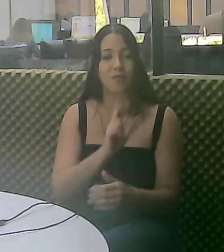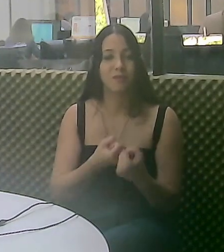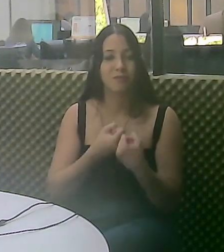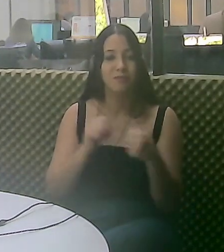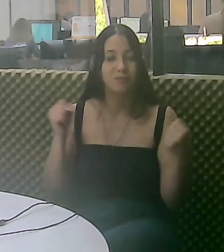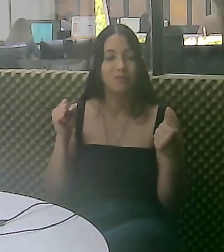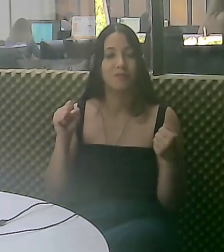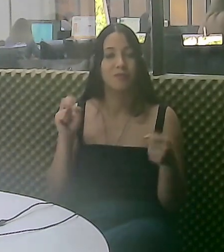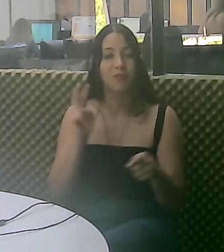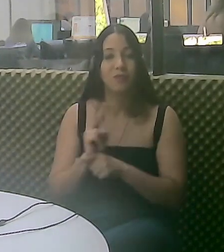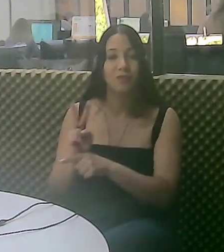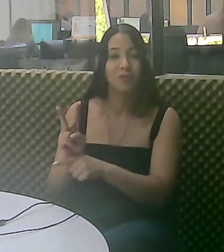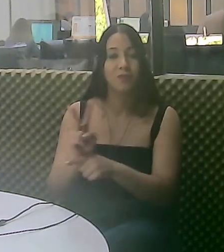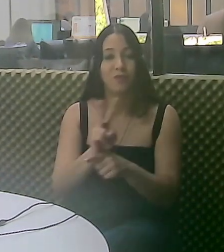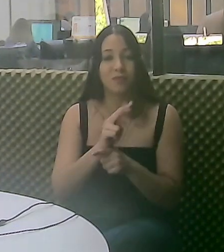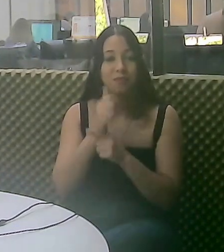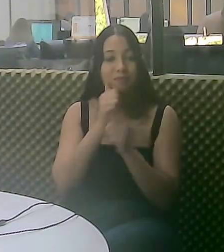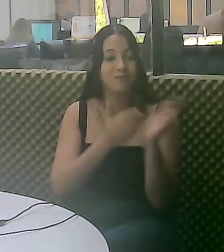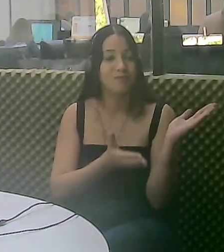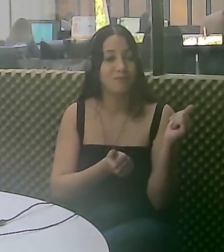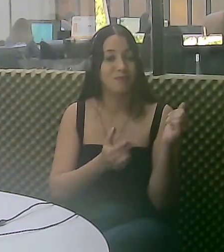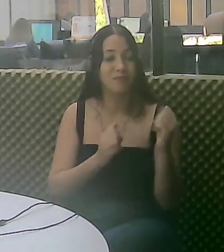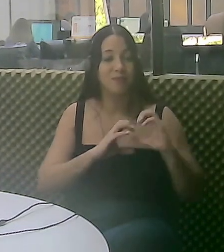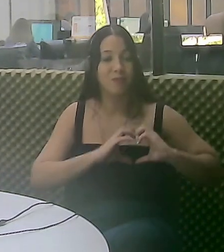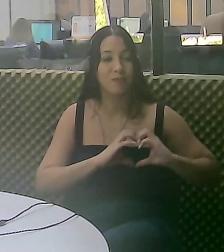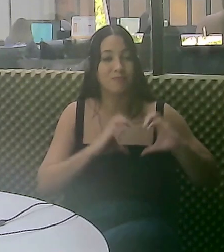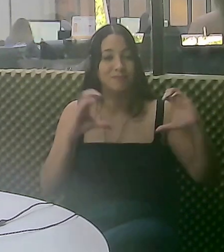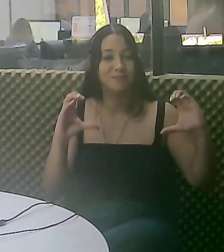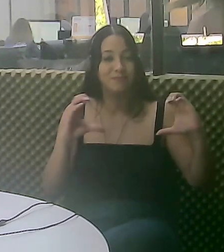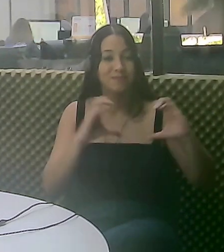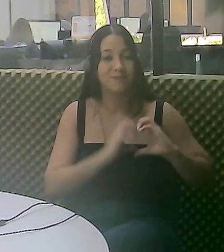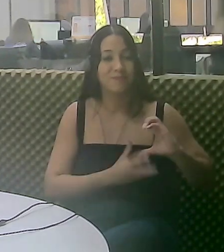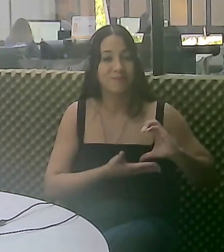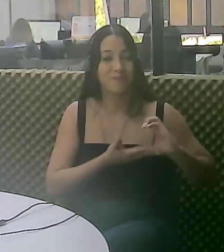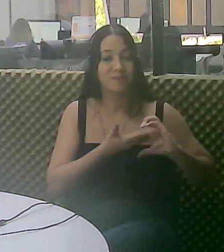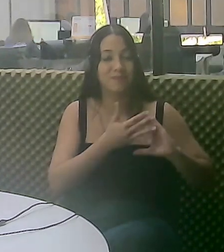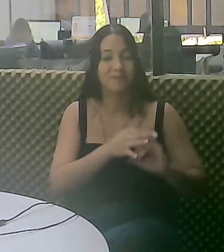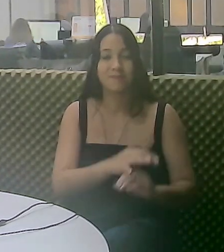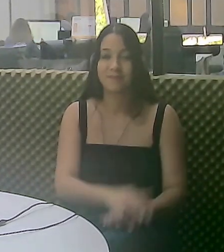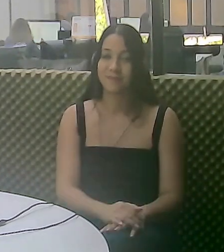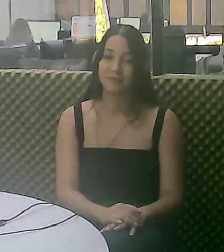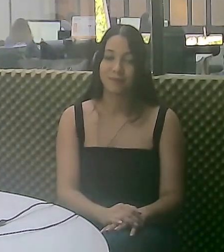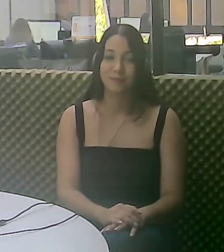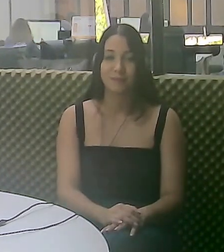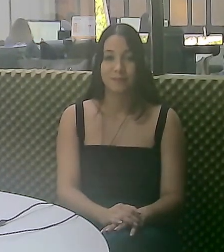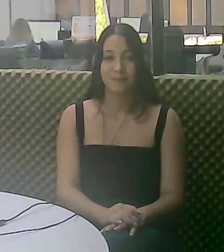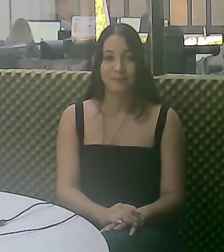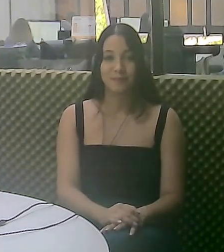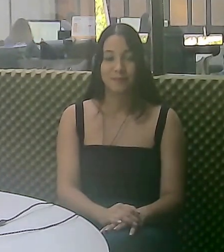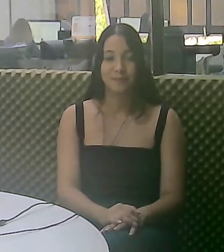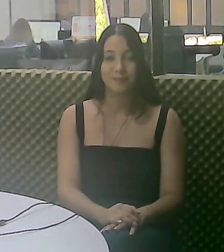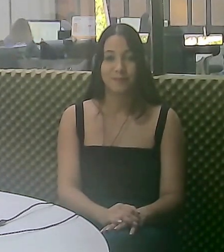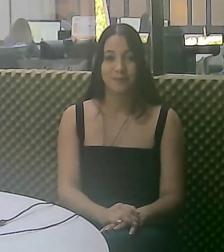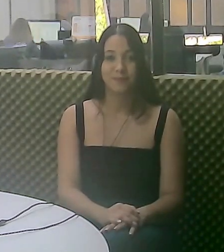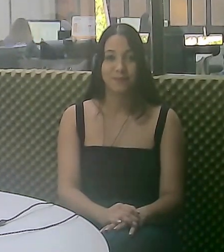tá enorme, mas cuidar das nossas meninas deixa nosso coração bem grandão.